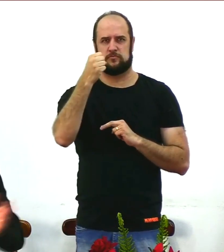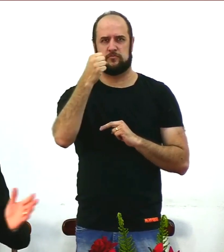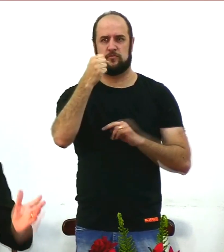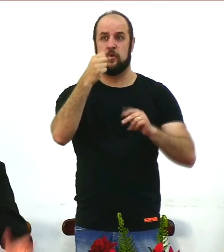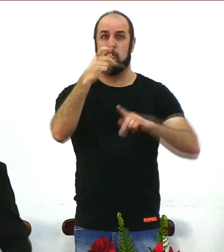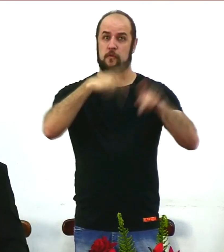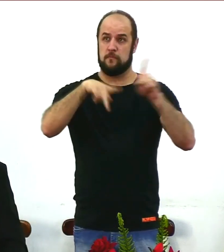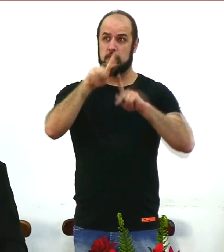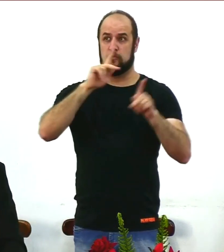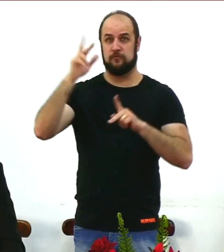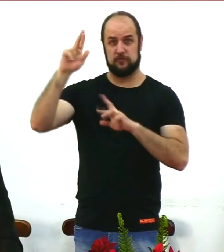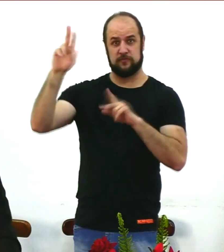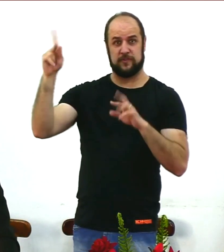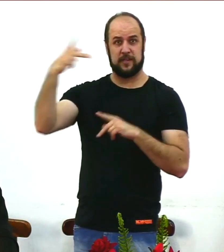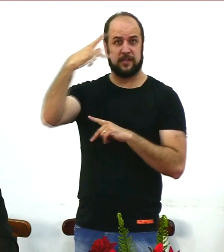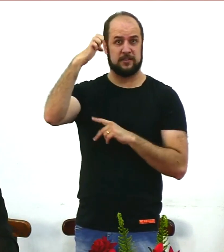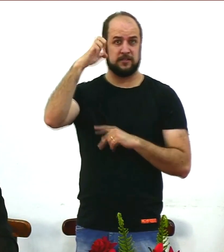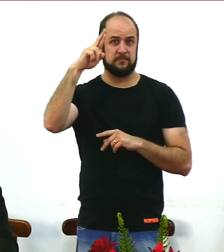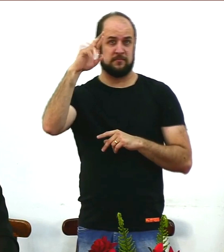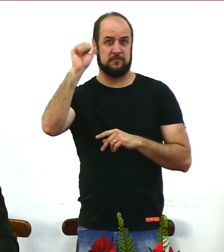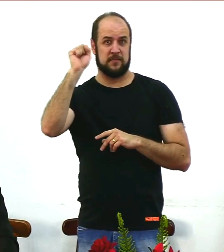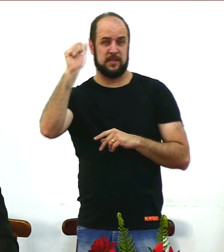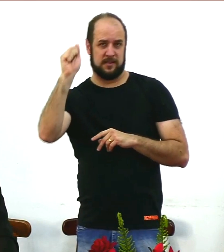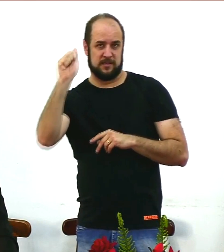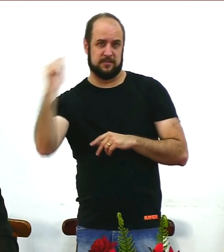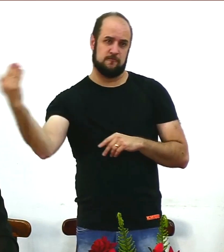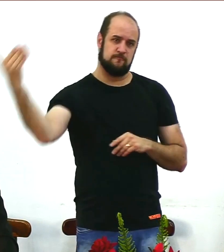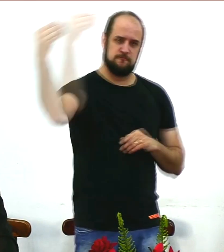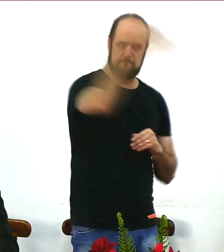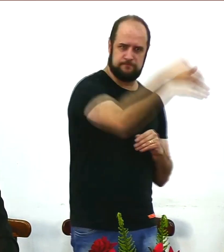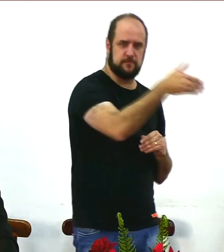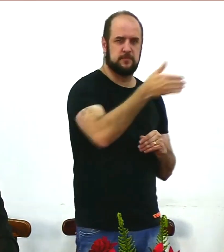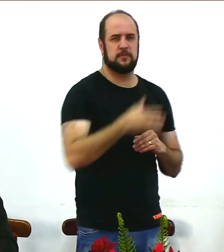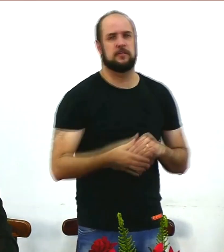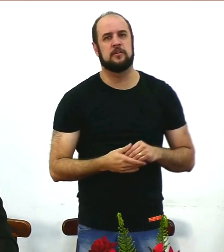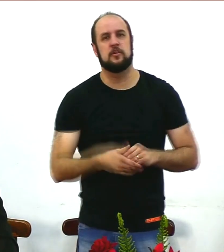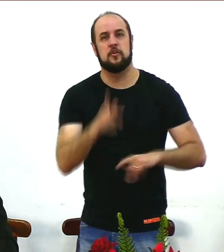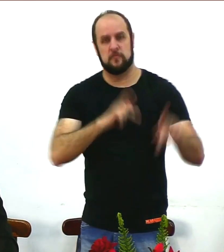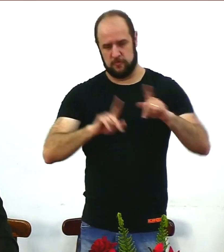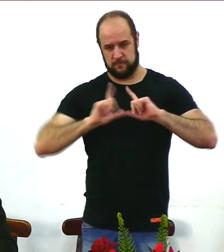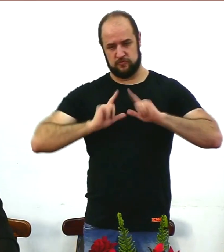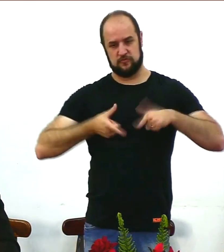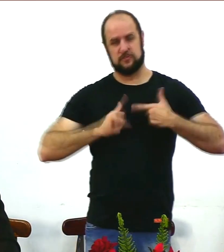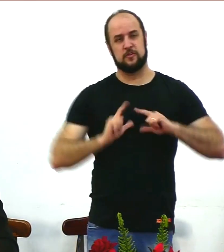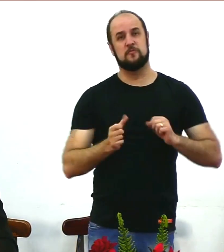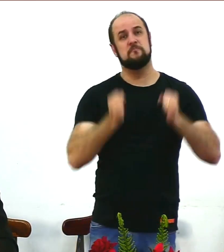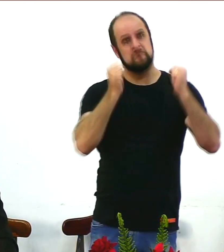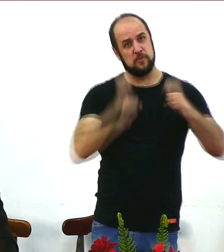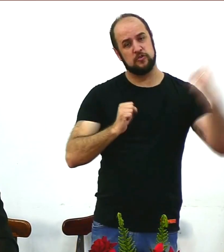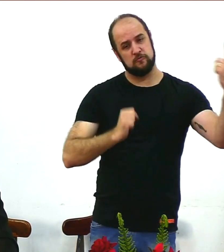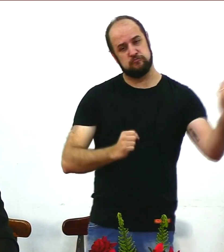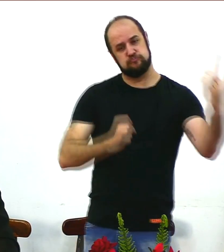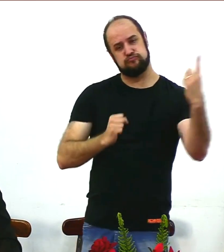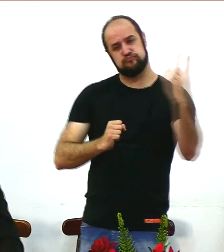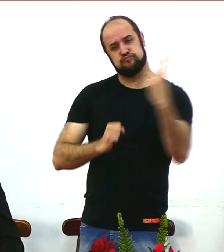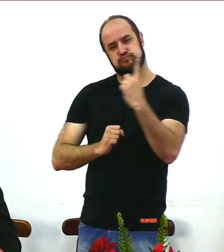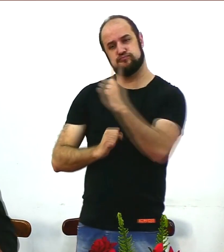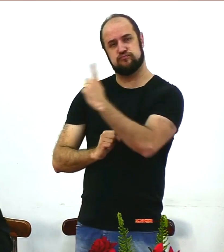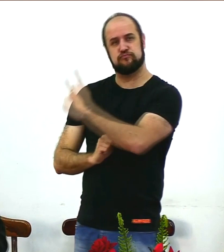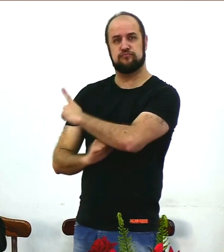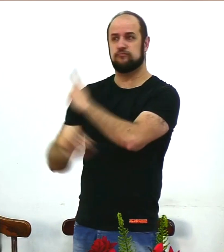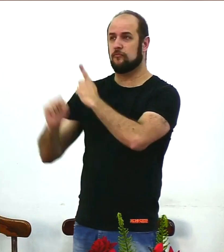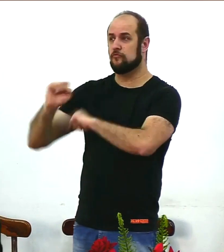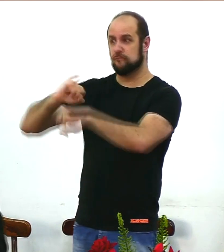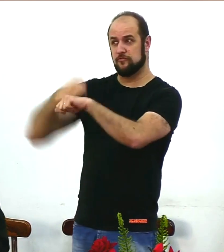539, os medos e persas entraram na Babilônia e destruíram a Babilônia. Então você pode achar assim,